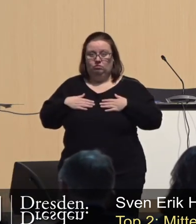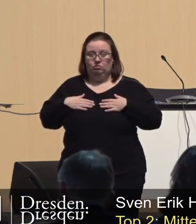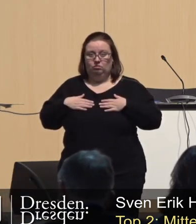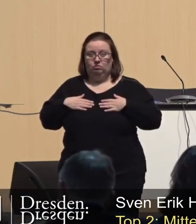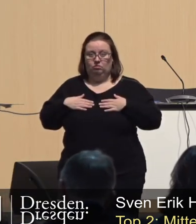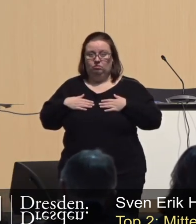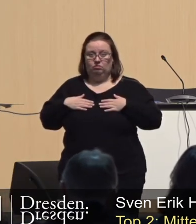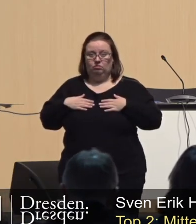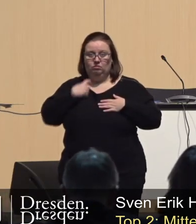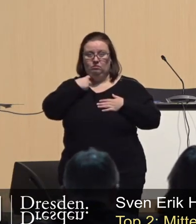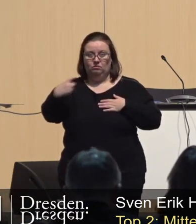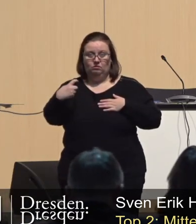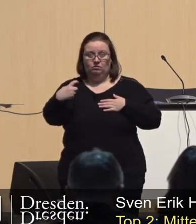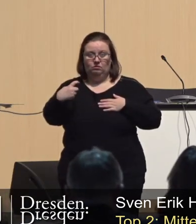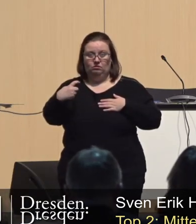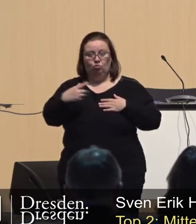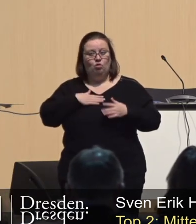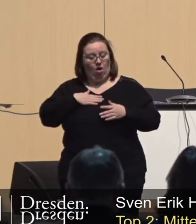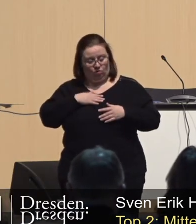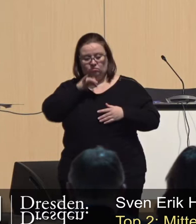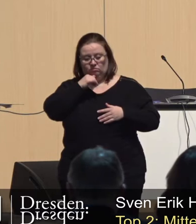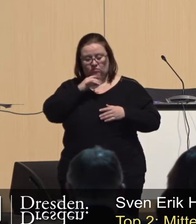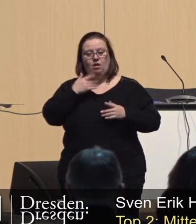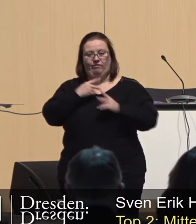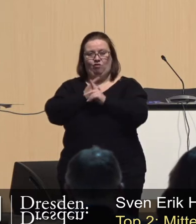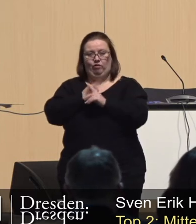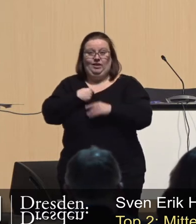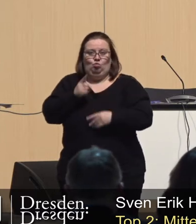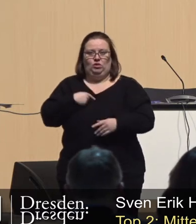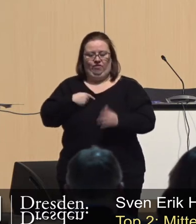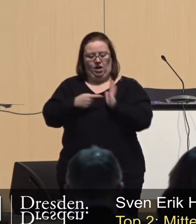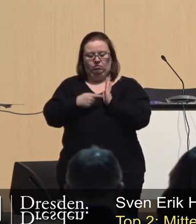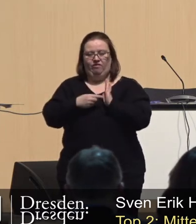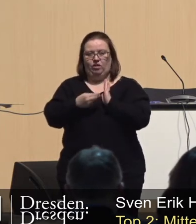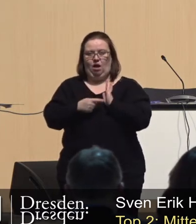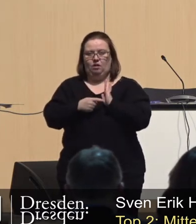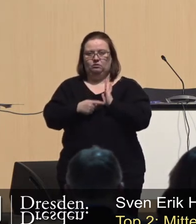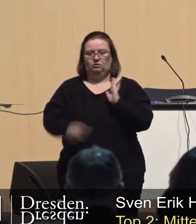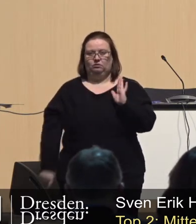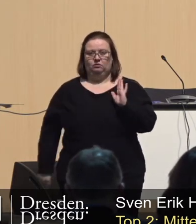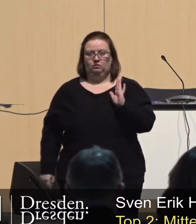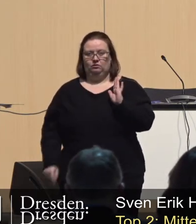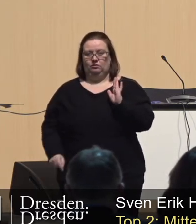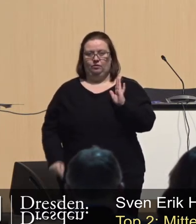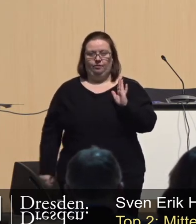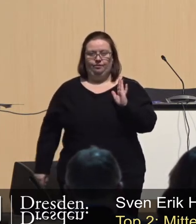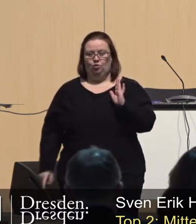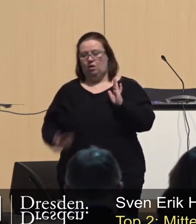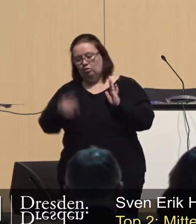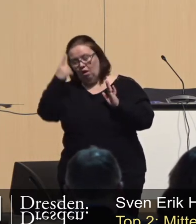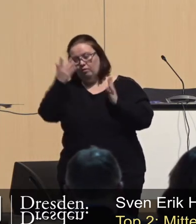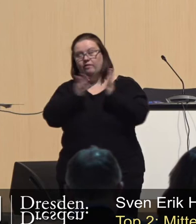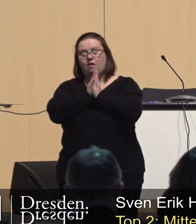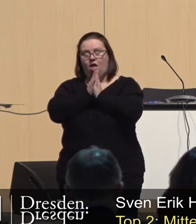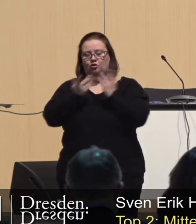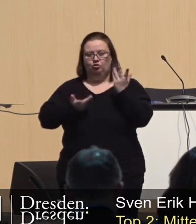halten nach wie vor an unserer Zusage fest. Das müssen wir sogar juristisch. Und am Ende auch noch an einen kleinen guten Glauben, dass